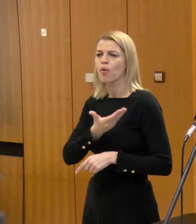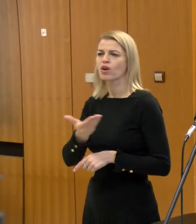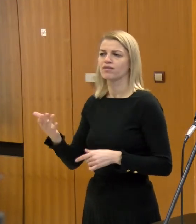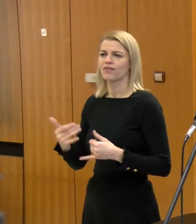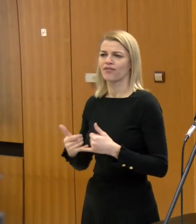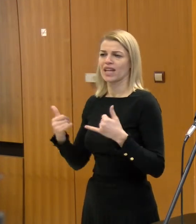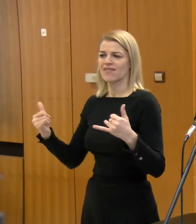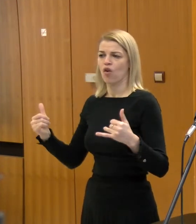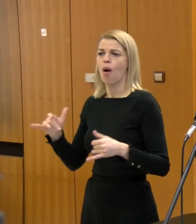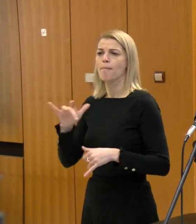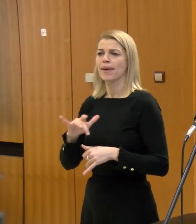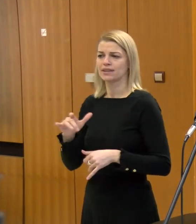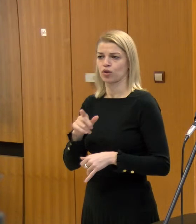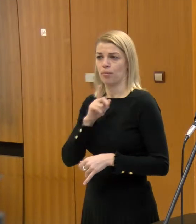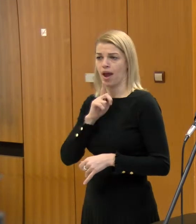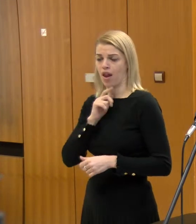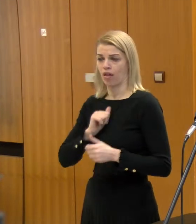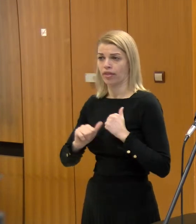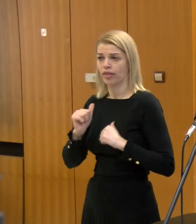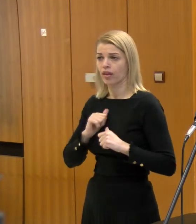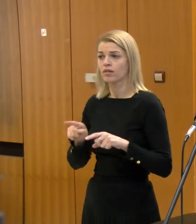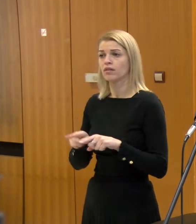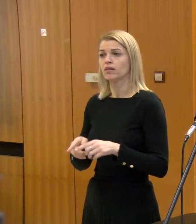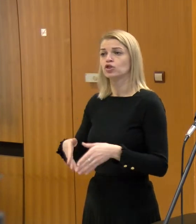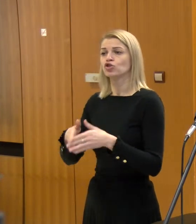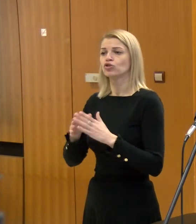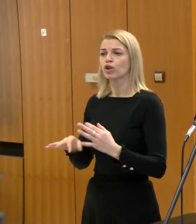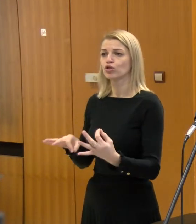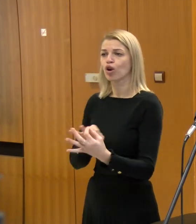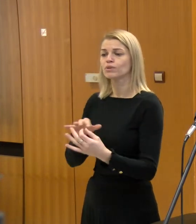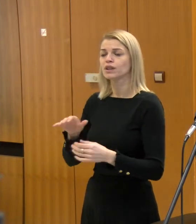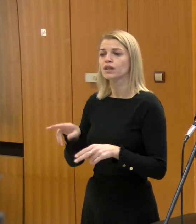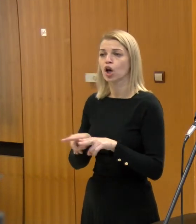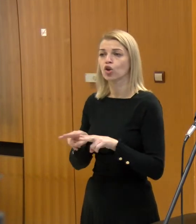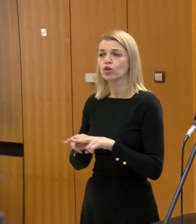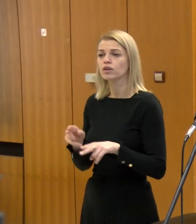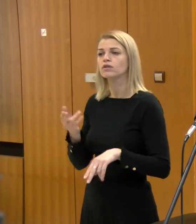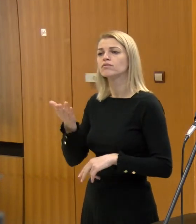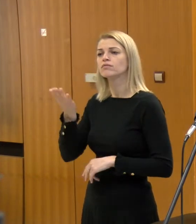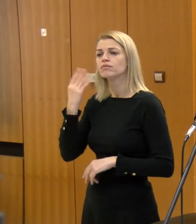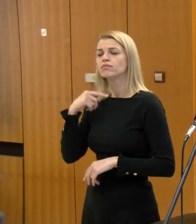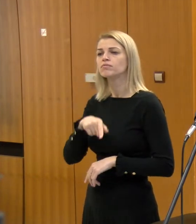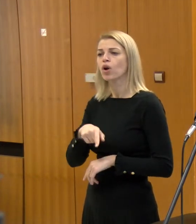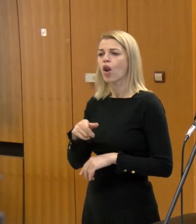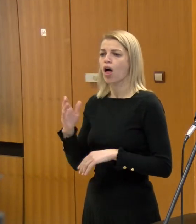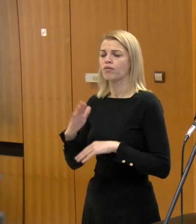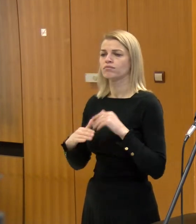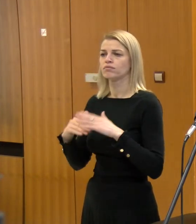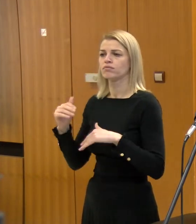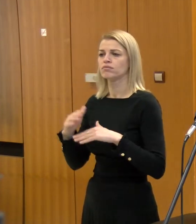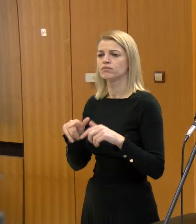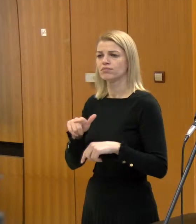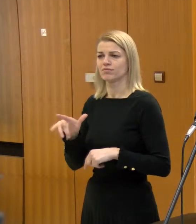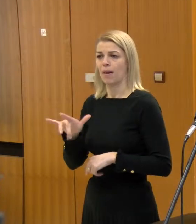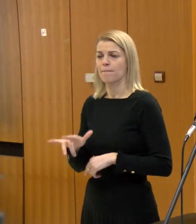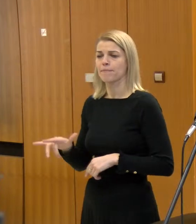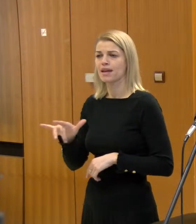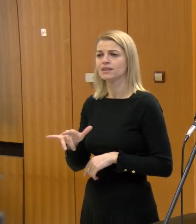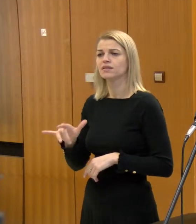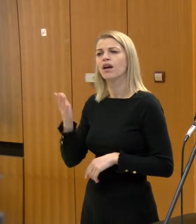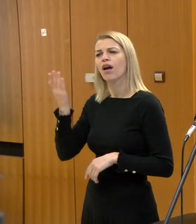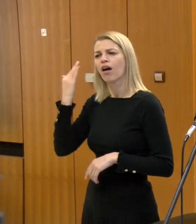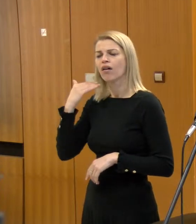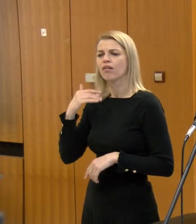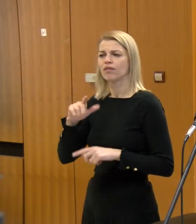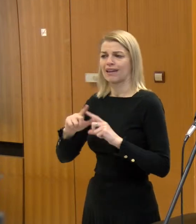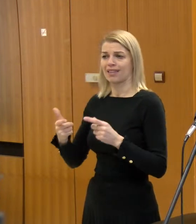vývoju svojou kapacitou, tak aj na žiadosť rómskych rodín bola výstava na mieste, kde predtým